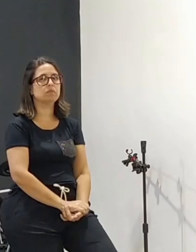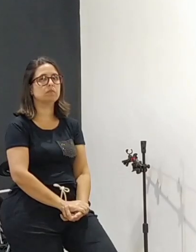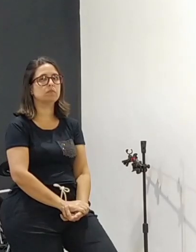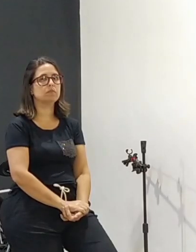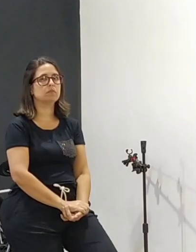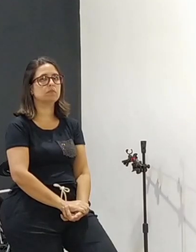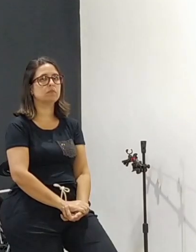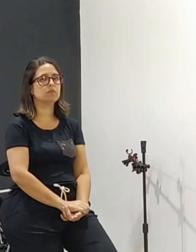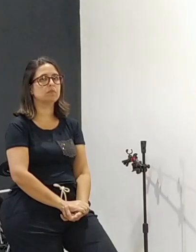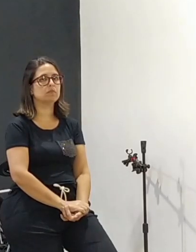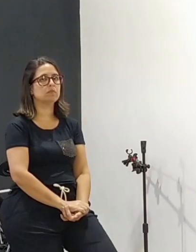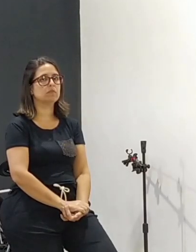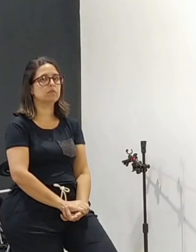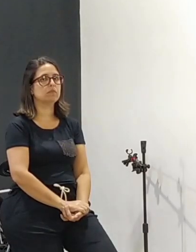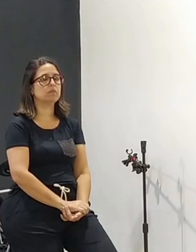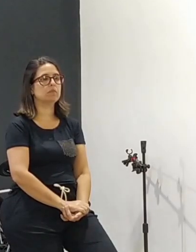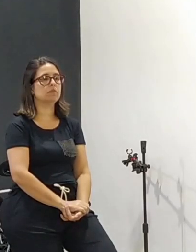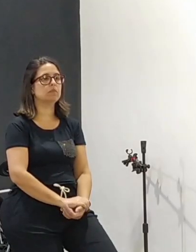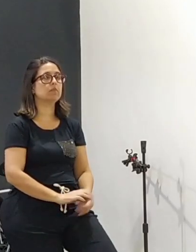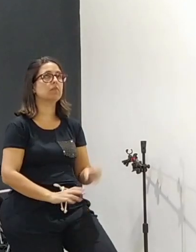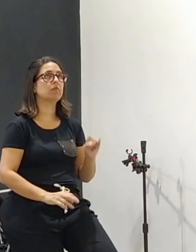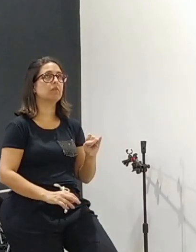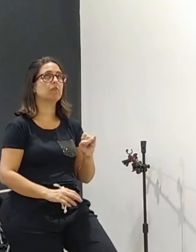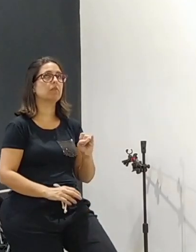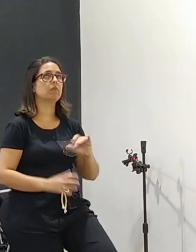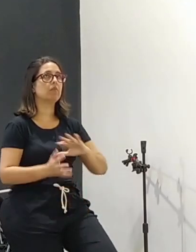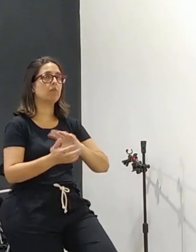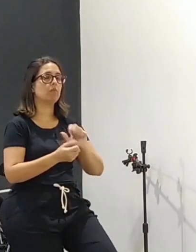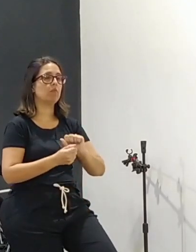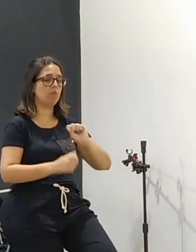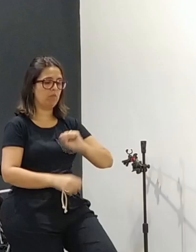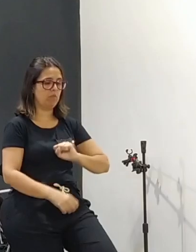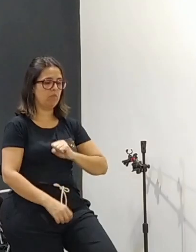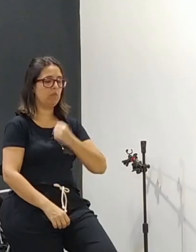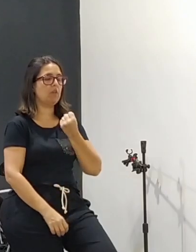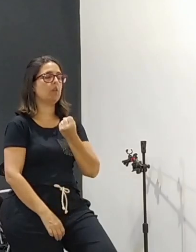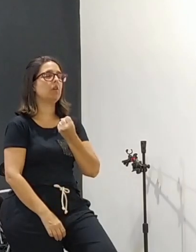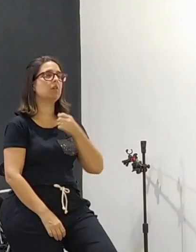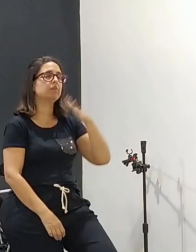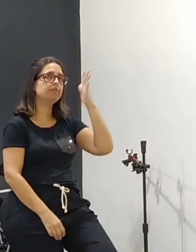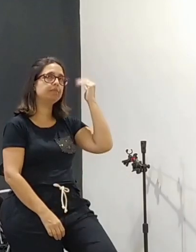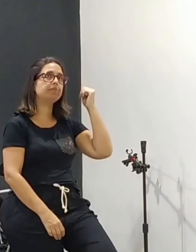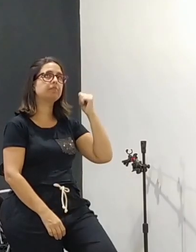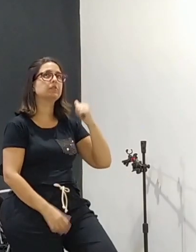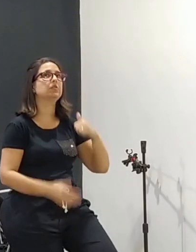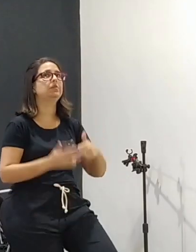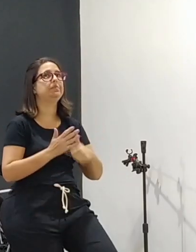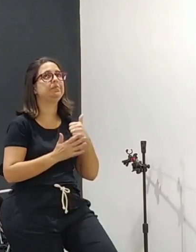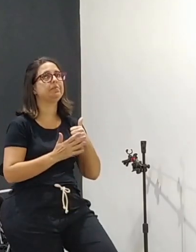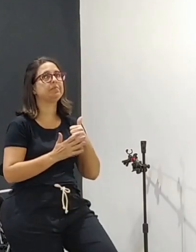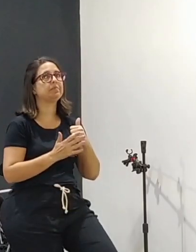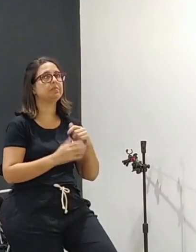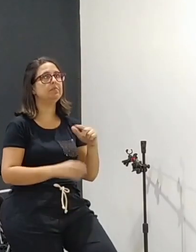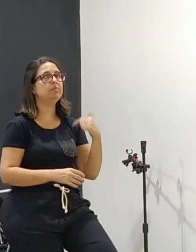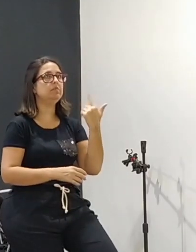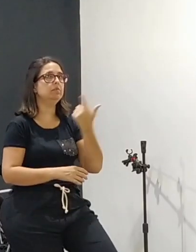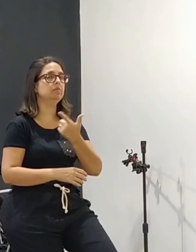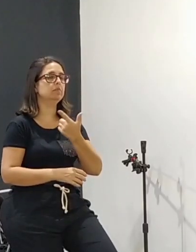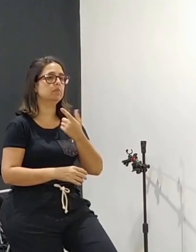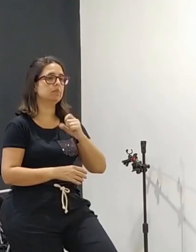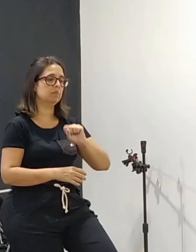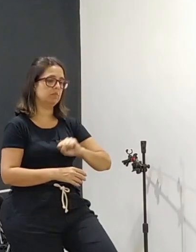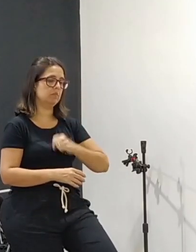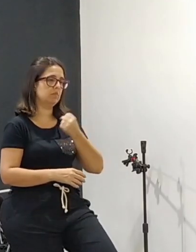João 15, 18 e 19 diz: se o mundo vos odeia, sabei que primeiro do que a vós